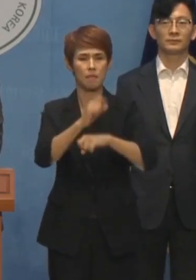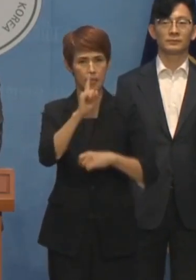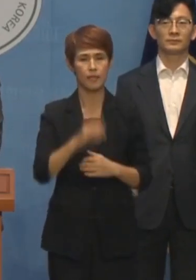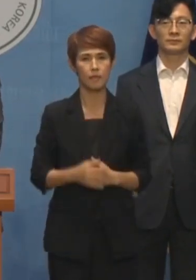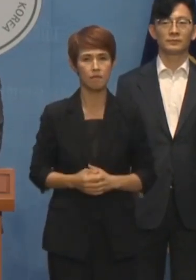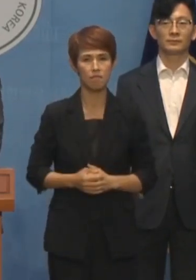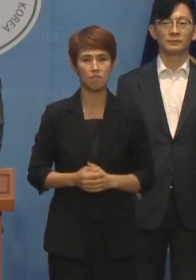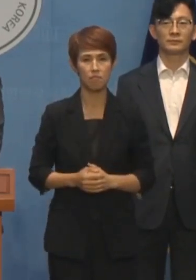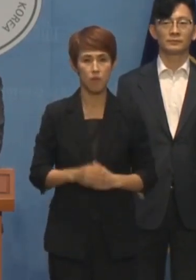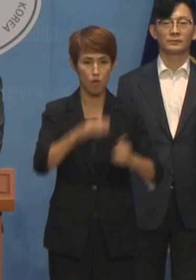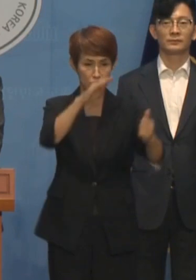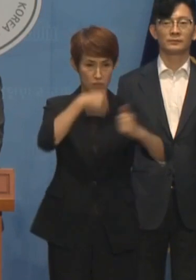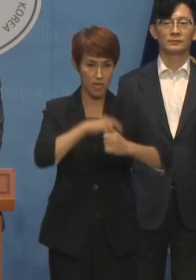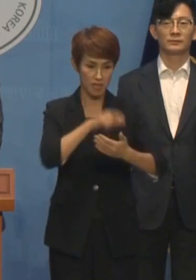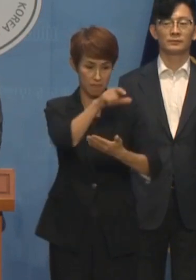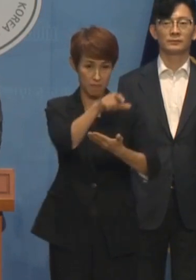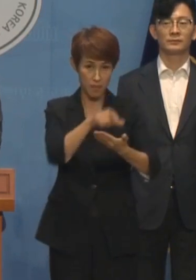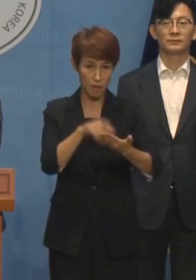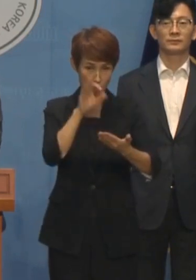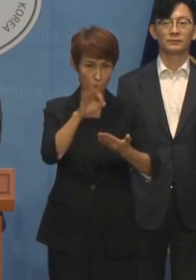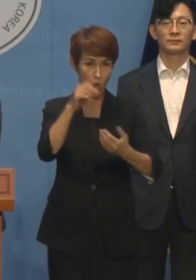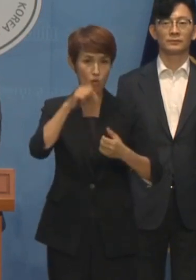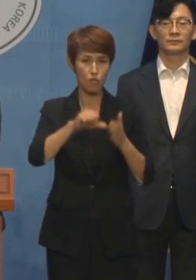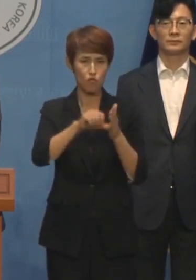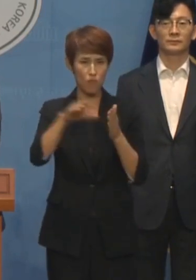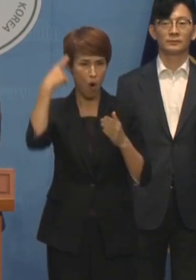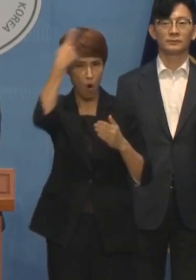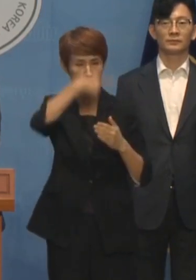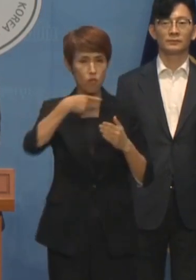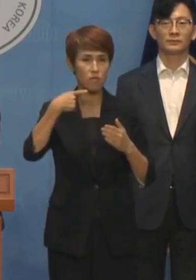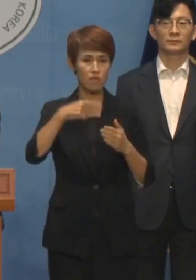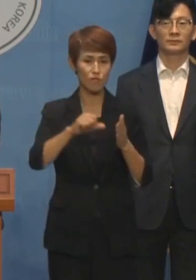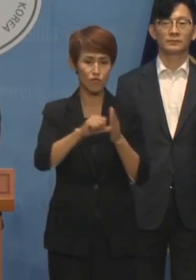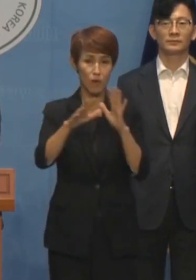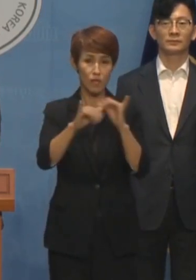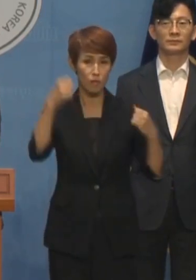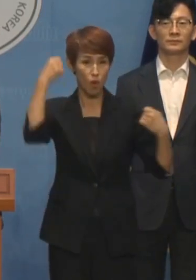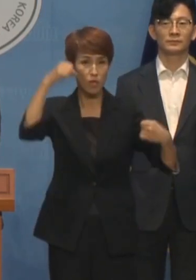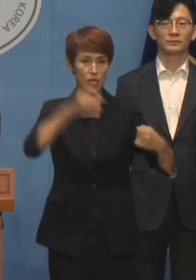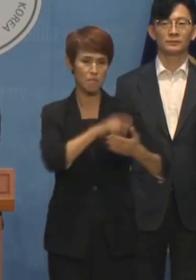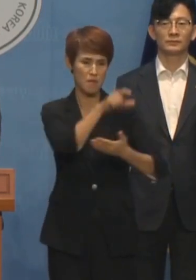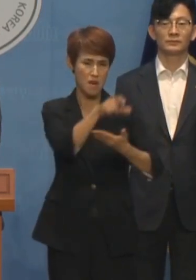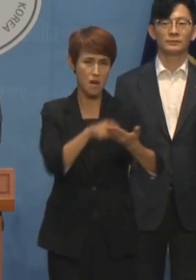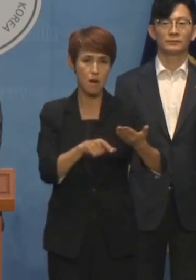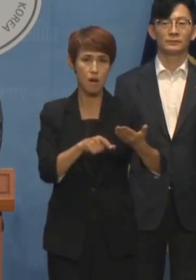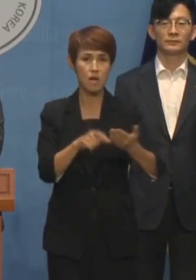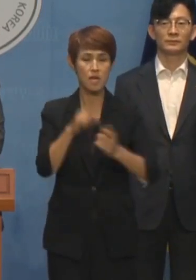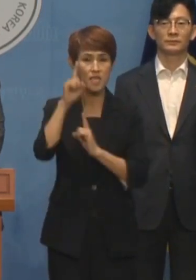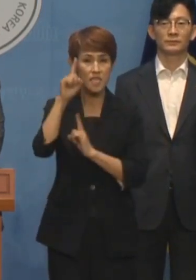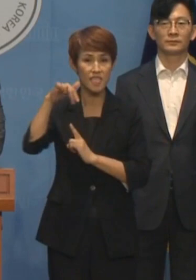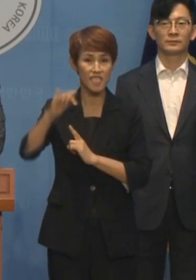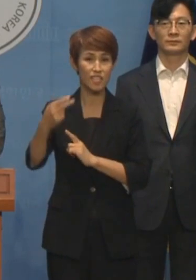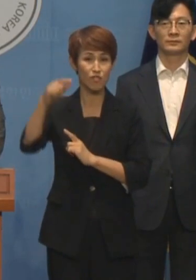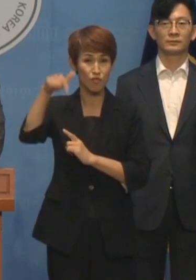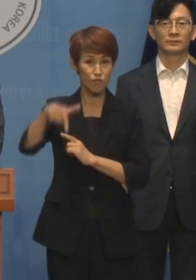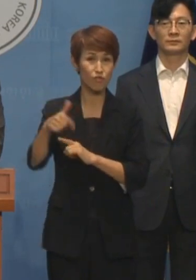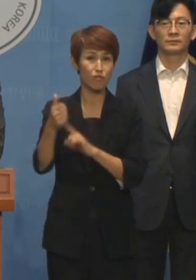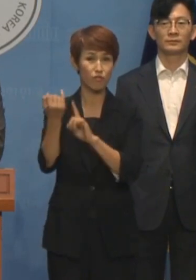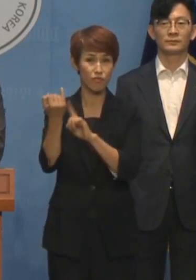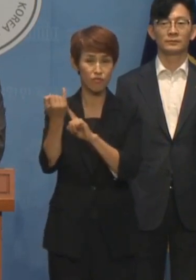참고인으로 부르겠다고 밝힌 명단을 보니 유명 연예인들로 가득합니다. 이진숙 후보자가 어떤 특강에서